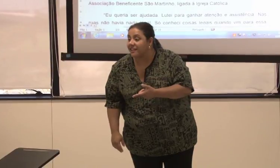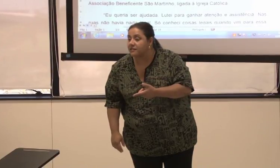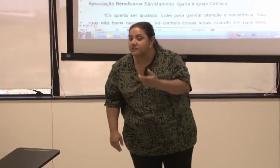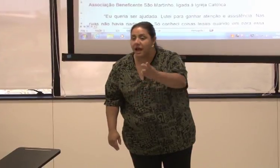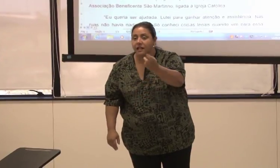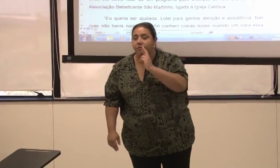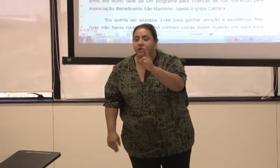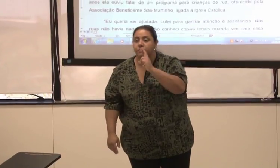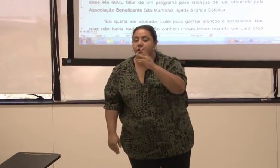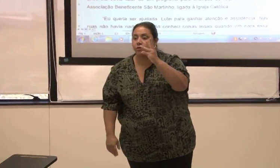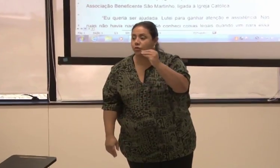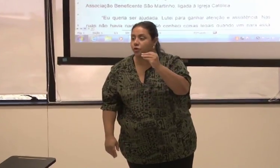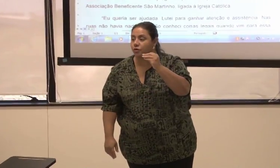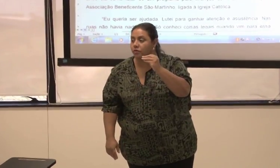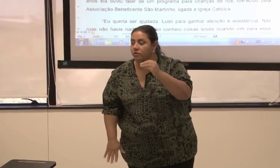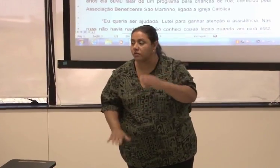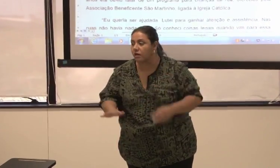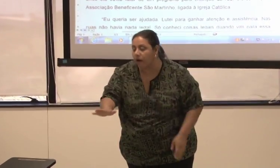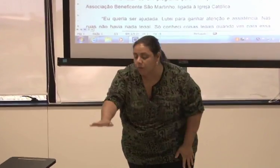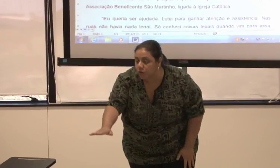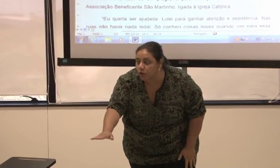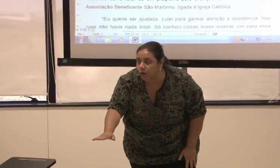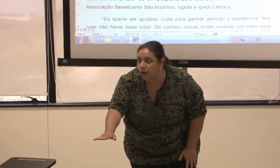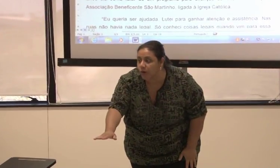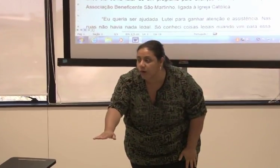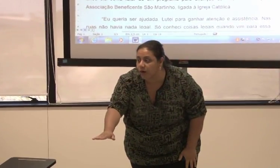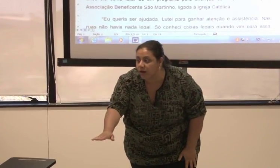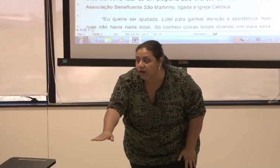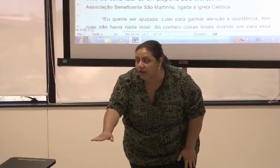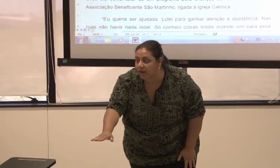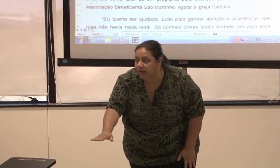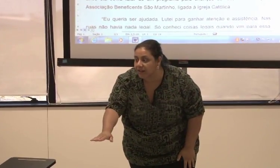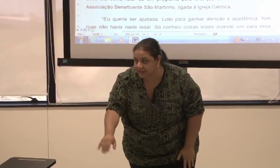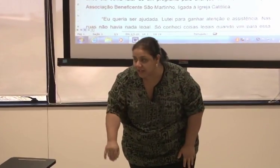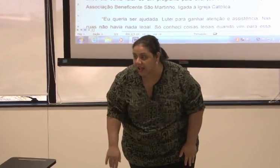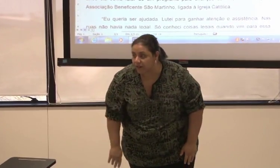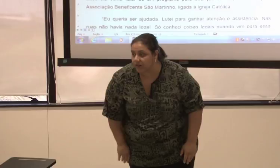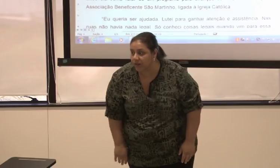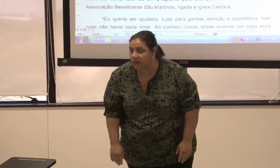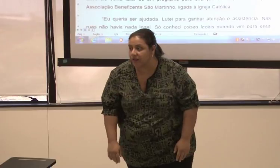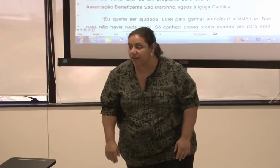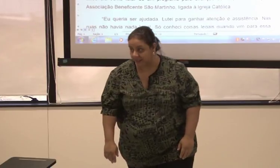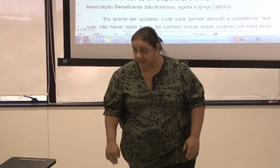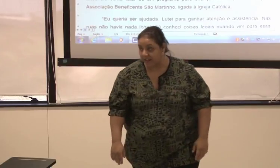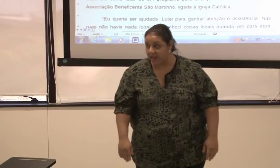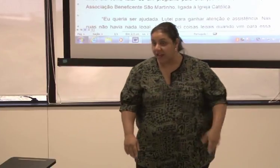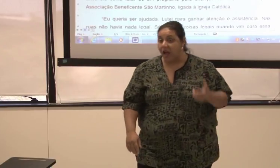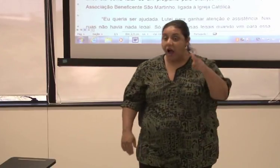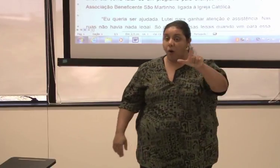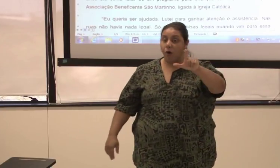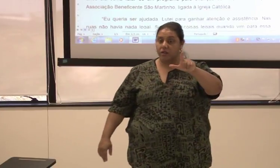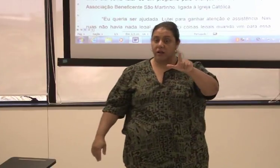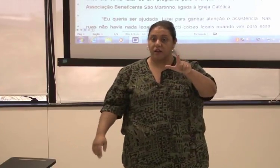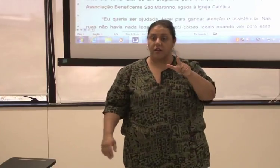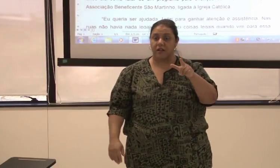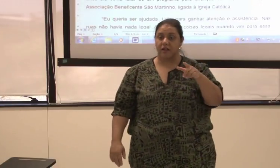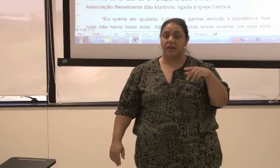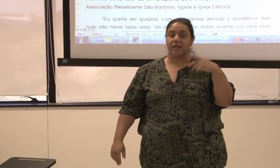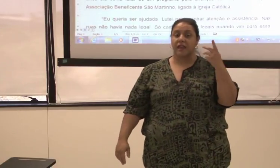Se ela está me respondendo tudo, é muito cotoco. Certo? A outra, que